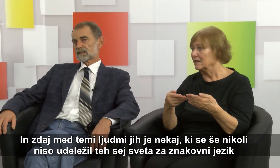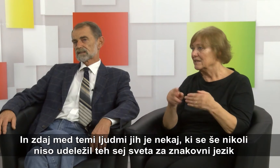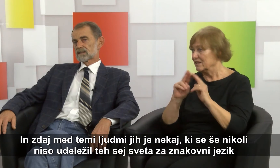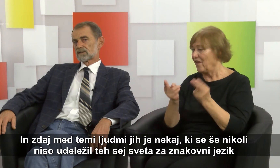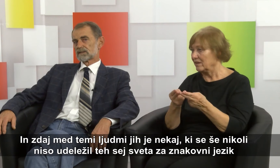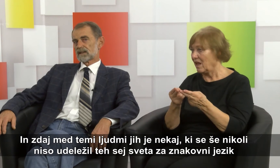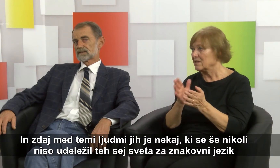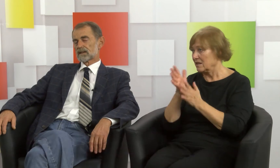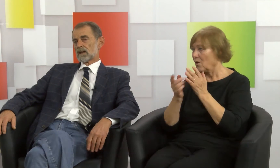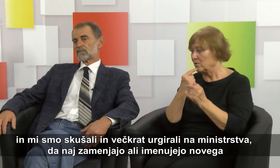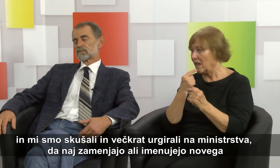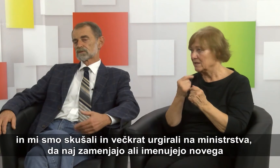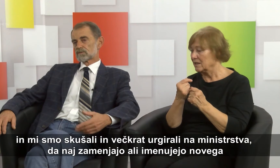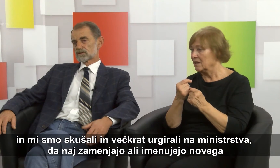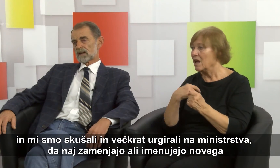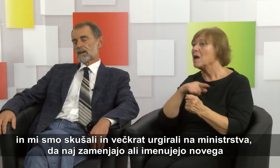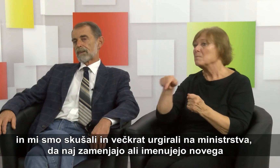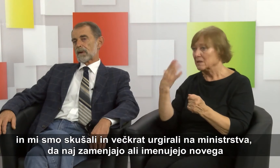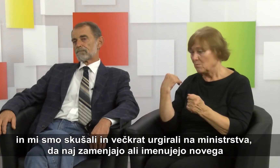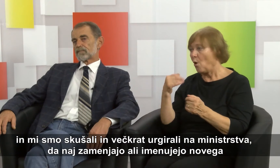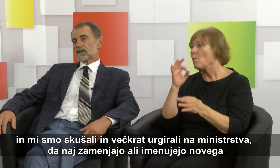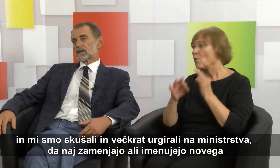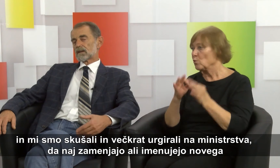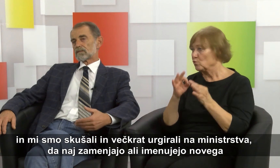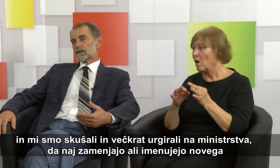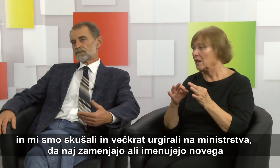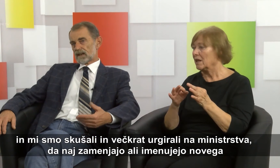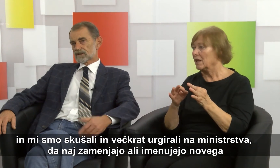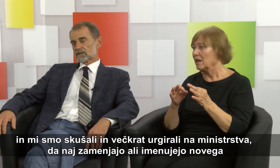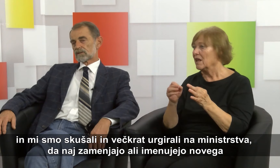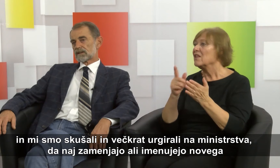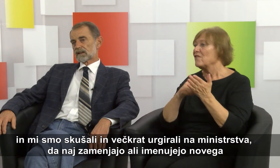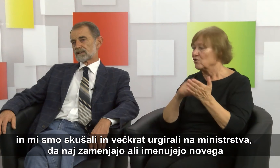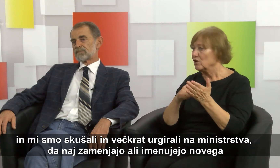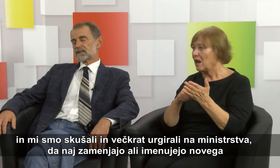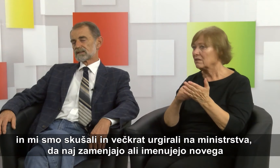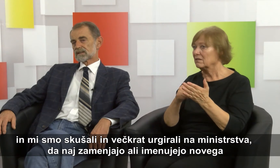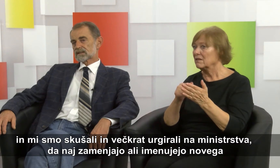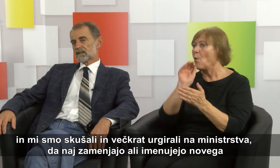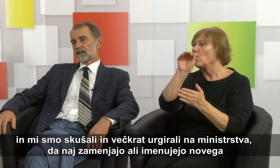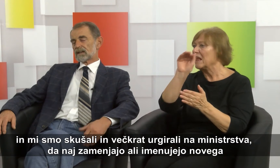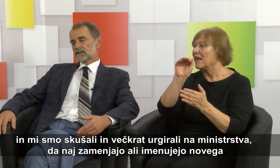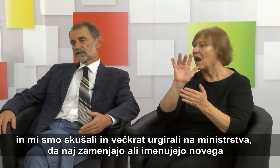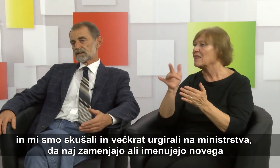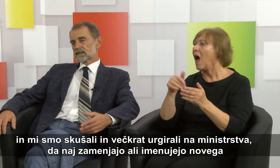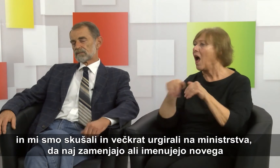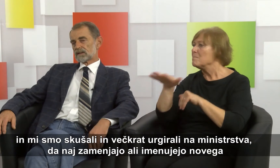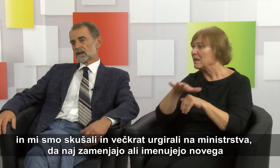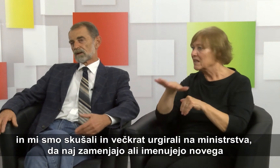za znakovni jezik. Mi smo skušali in večkrat urgirali na ministrstva, da ne zamenjajo ali